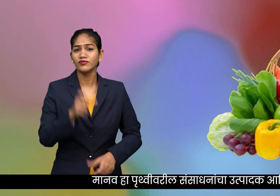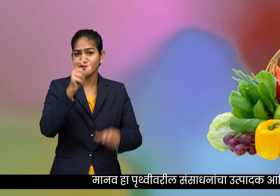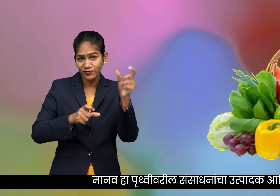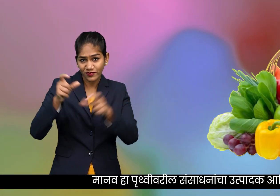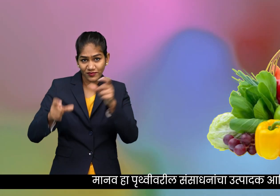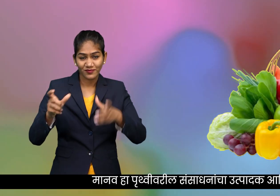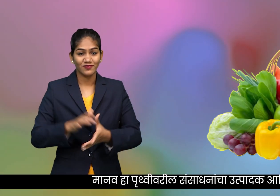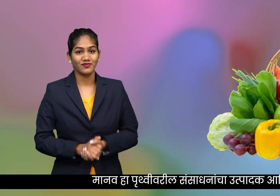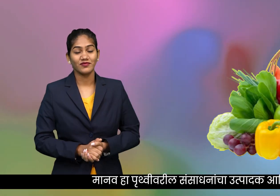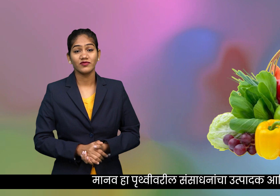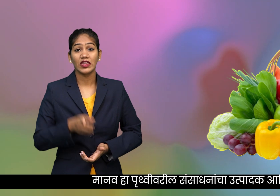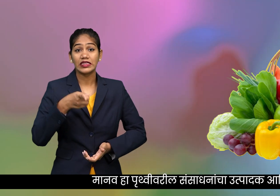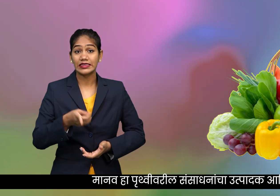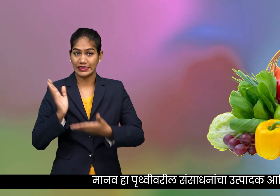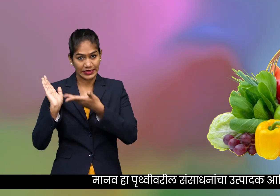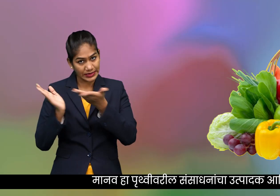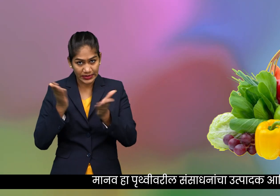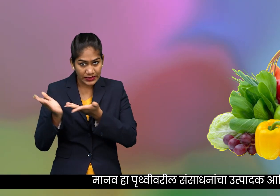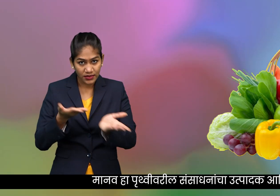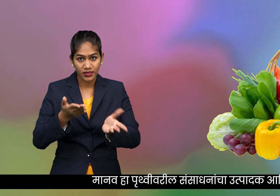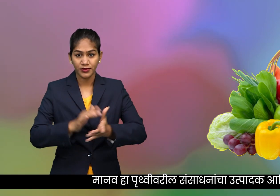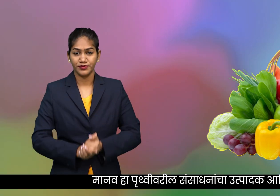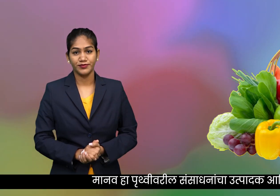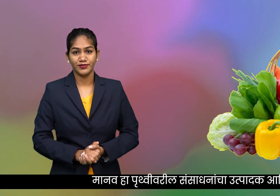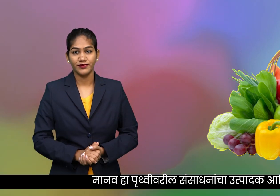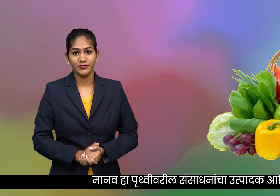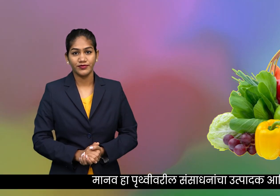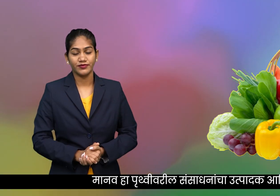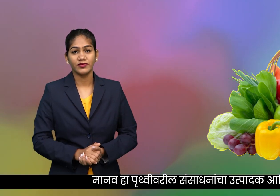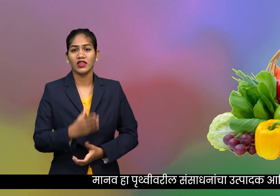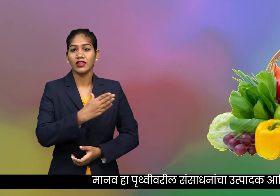मानव हा पृथ्वीवरील संसाधनांचा उत्पादक आणि ग्राहक आहे.